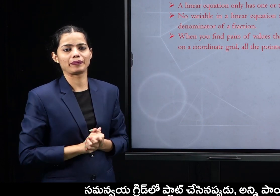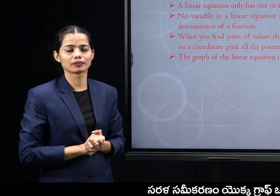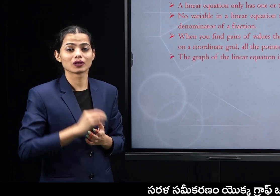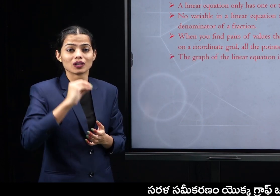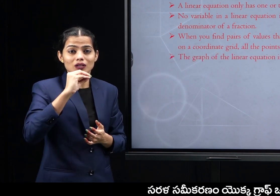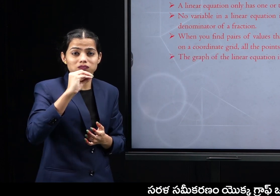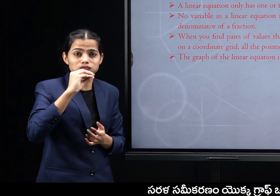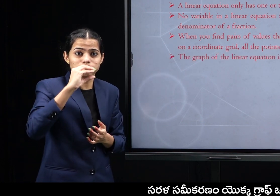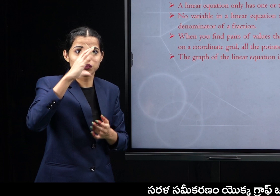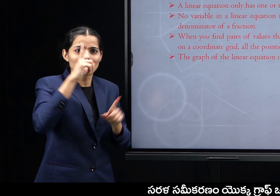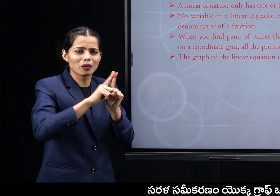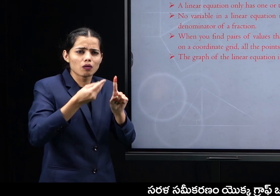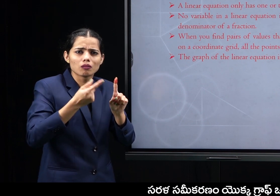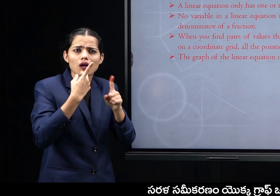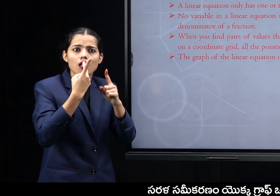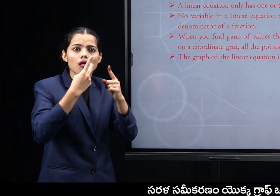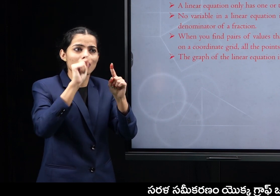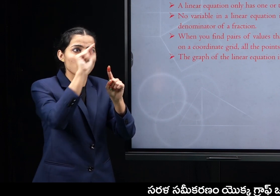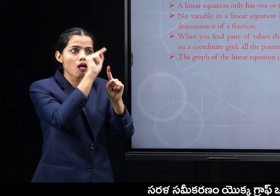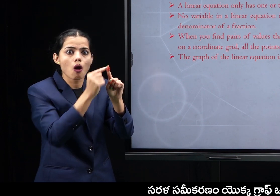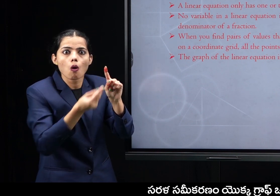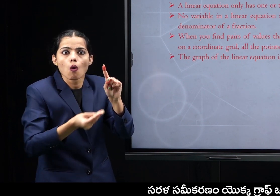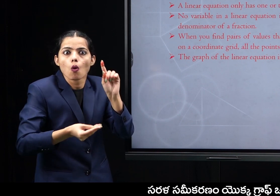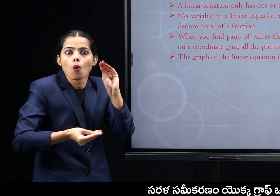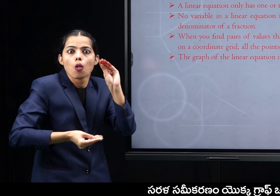సరళ సమీకరణం యొక్క గ్రాఫ్ ఒక సరళ రేఖ.